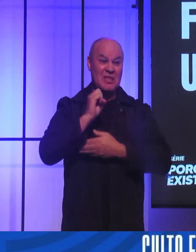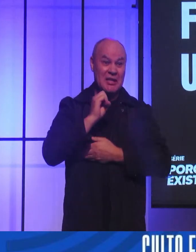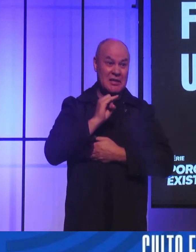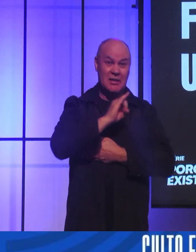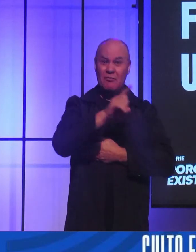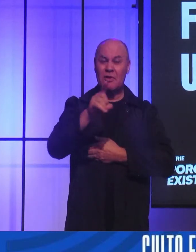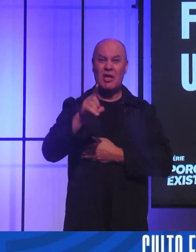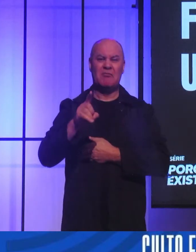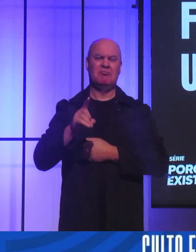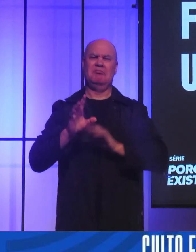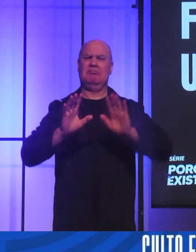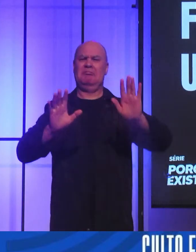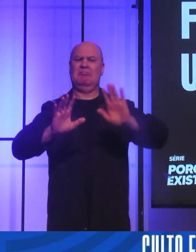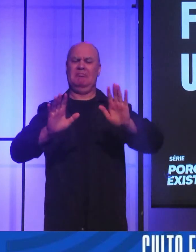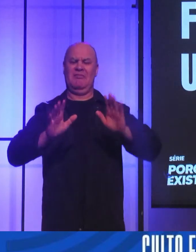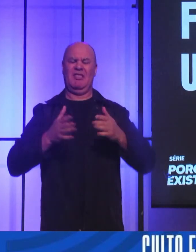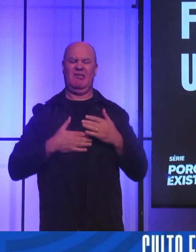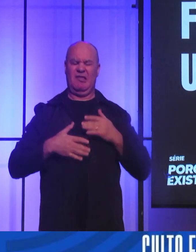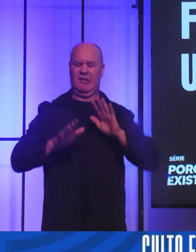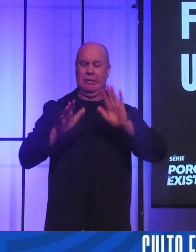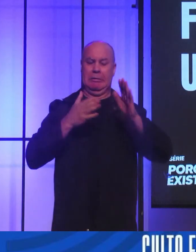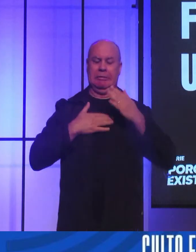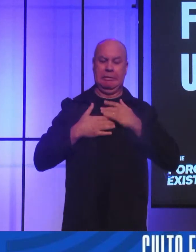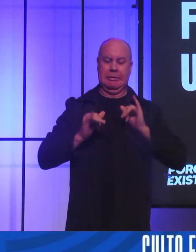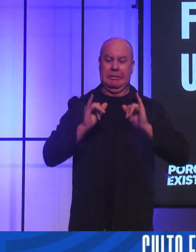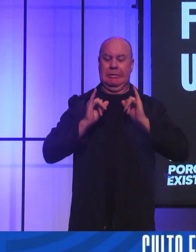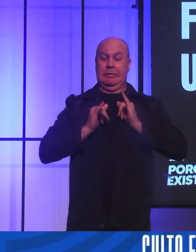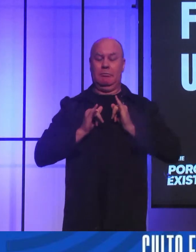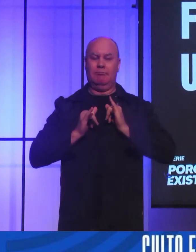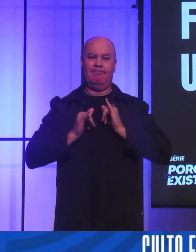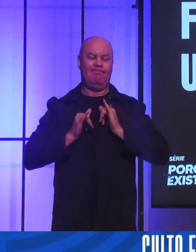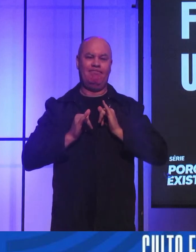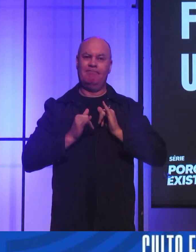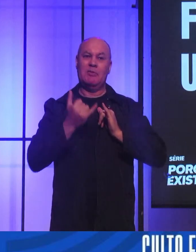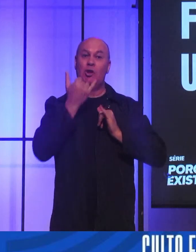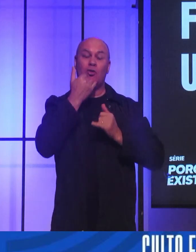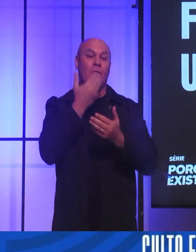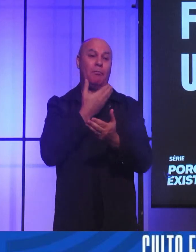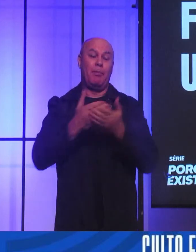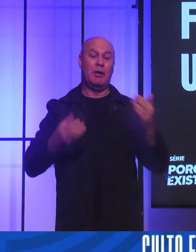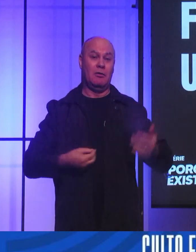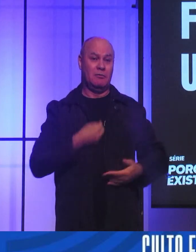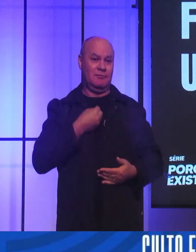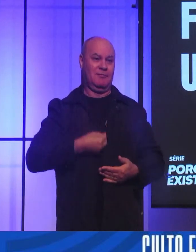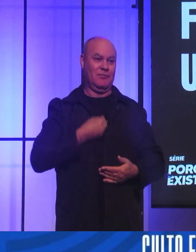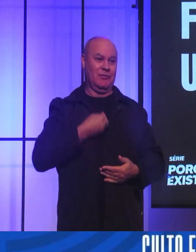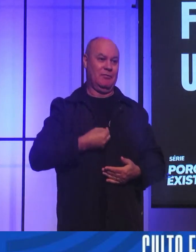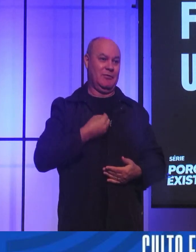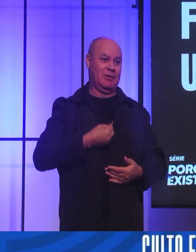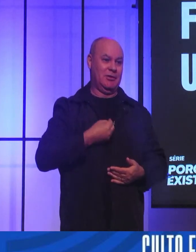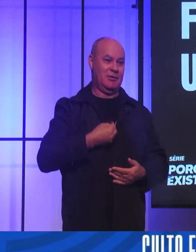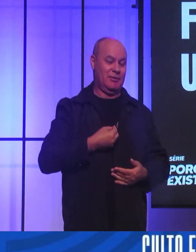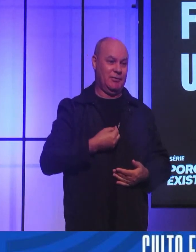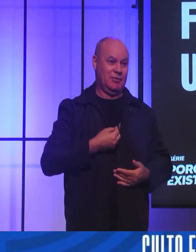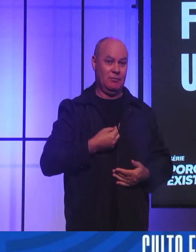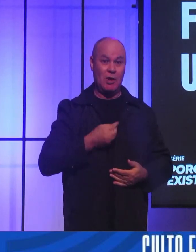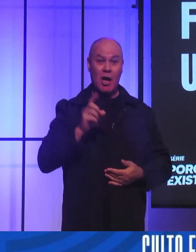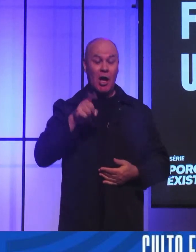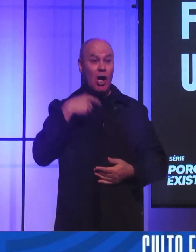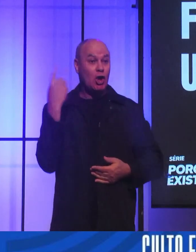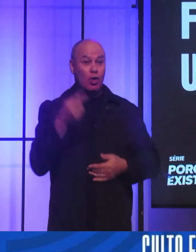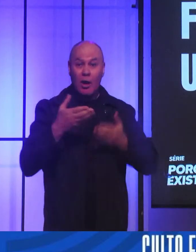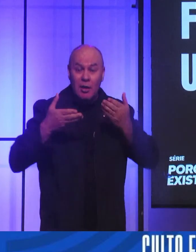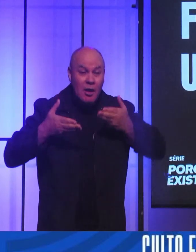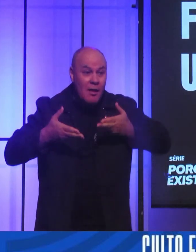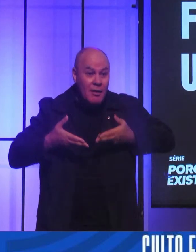vida. Essa é a verdade. Eu e você fomos feitos, nascemos, existimos para cumprir uma